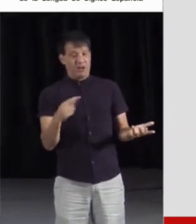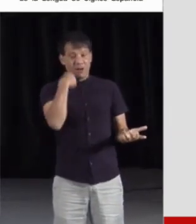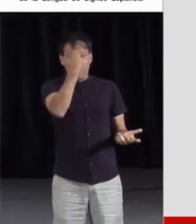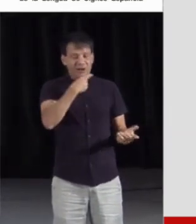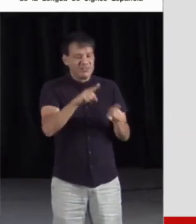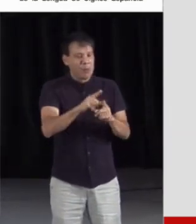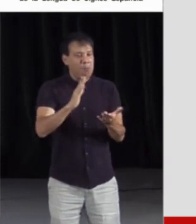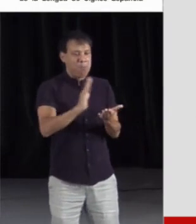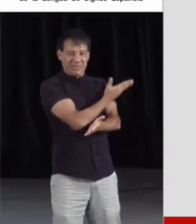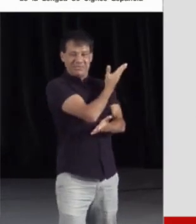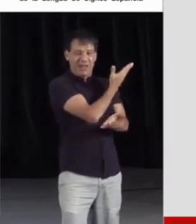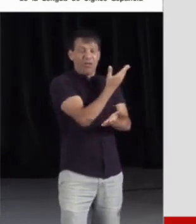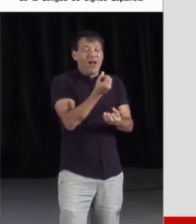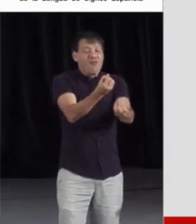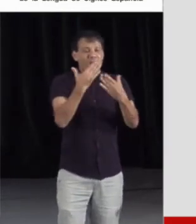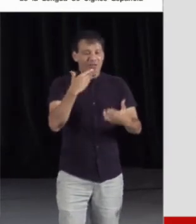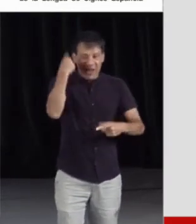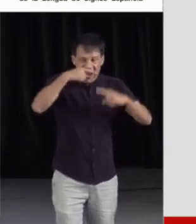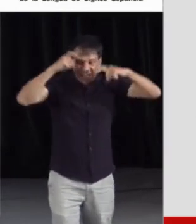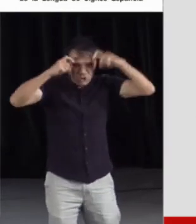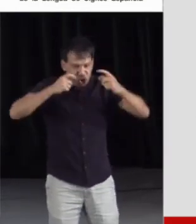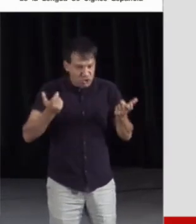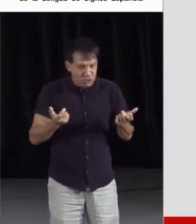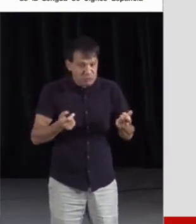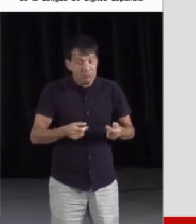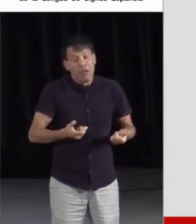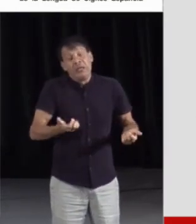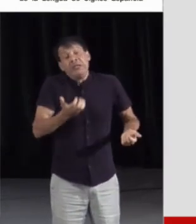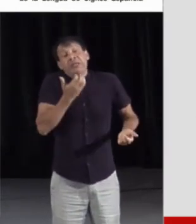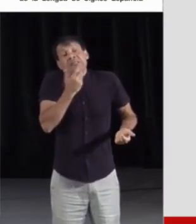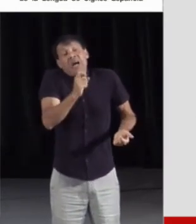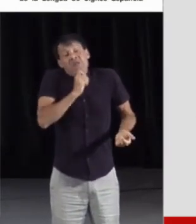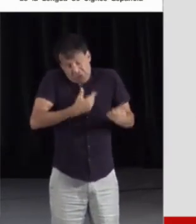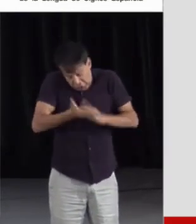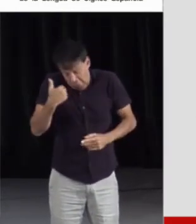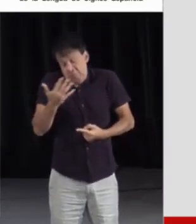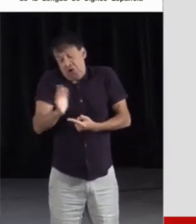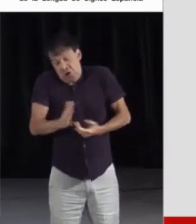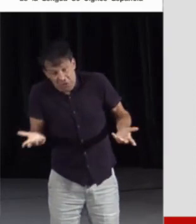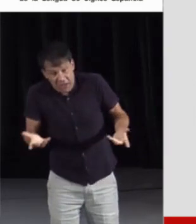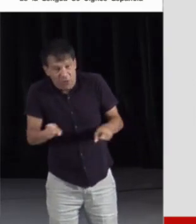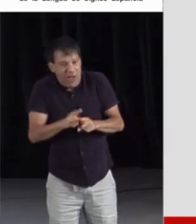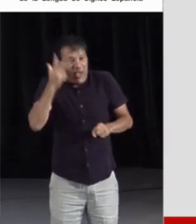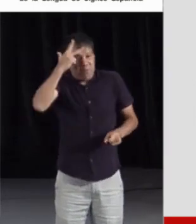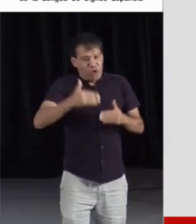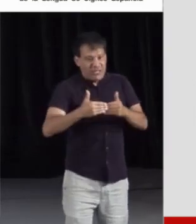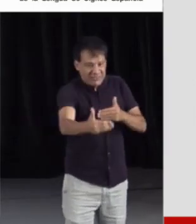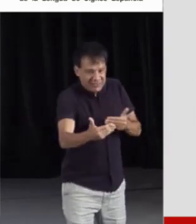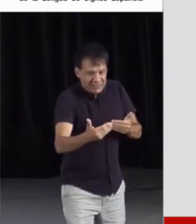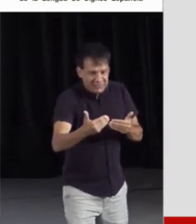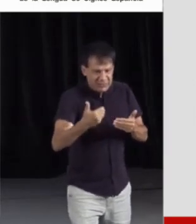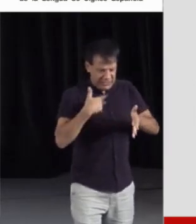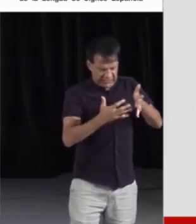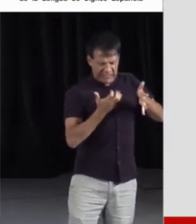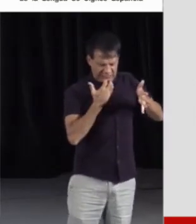En otros ejemplos, como no me has avisado, si me hubieses avisado, habría ido al cine. Ahí un componente no manual como la expresión